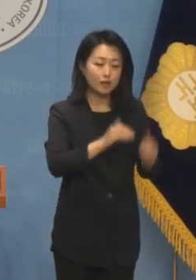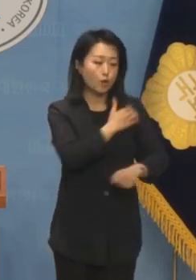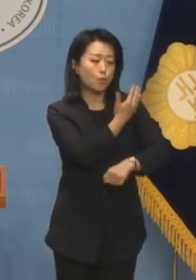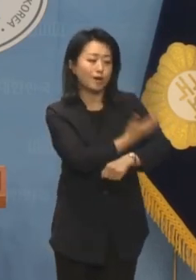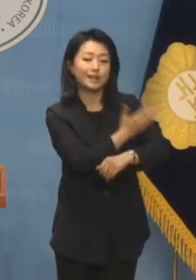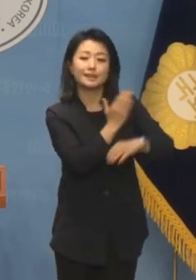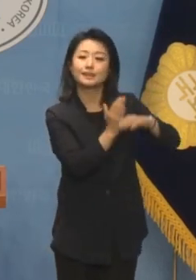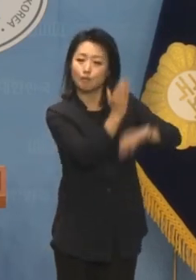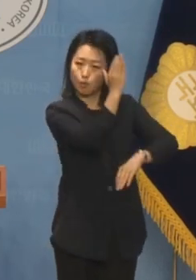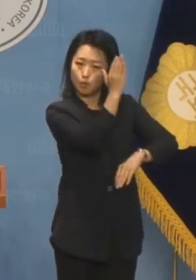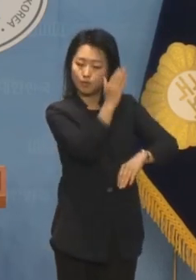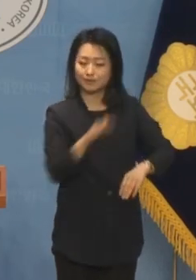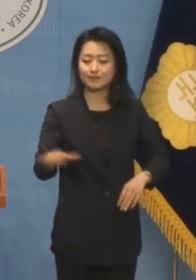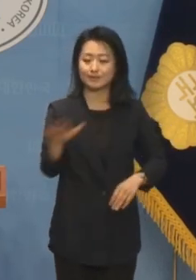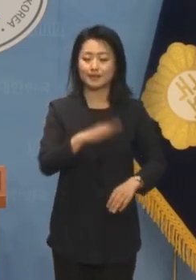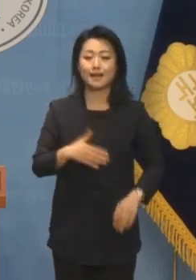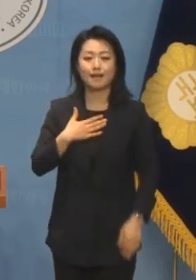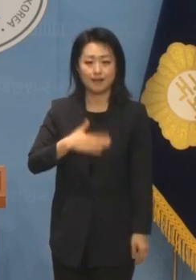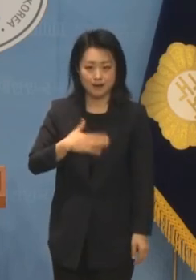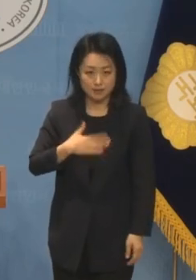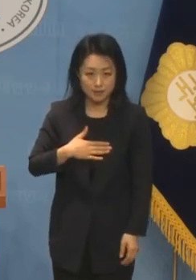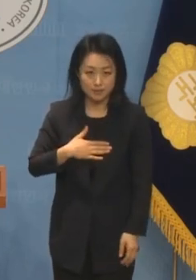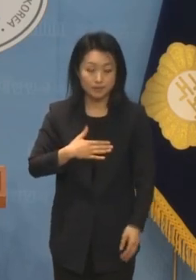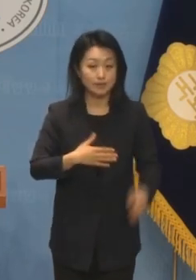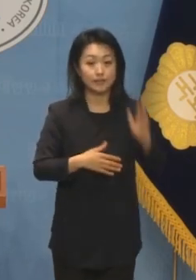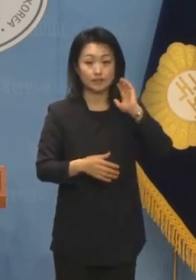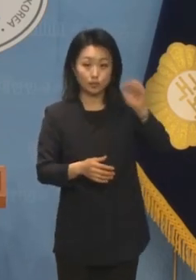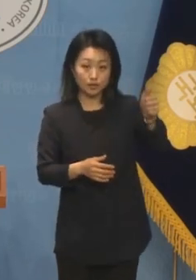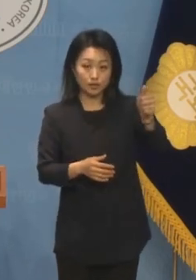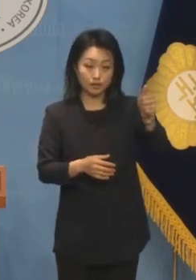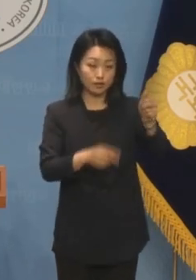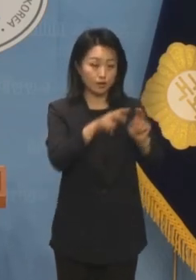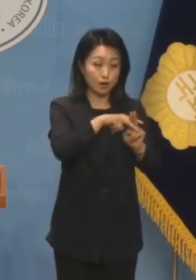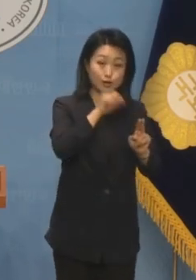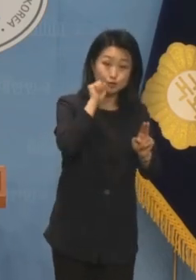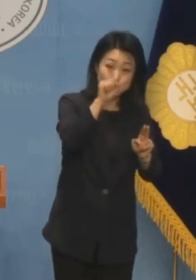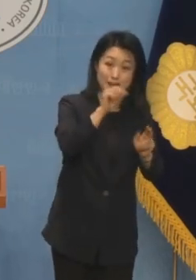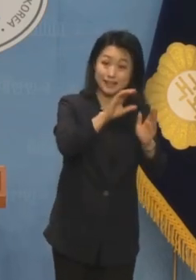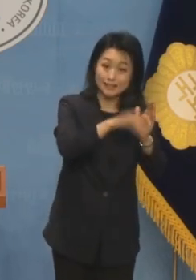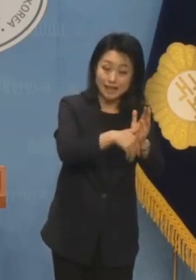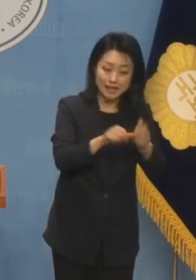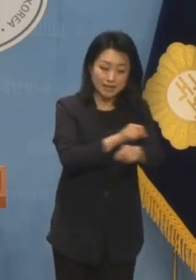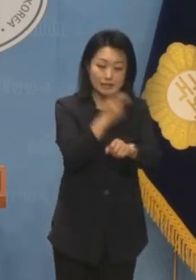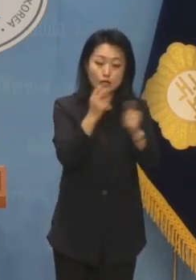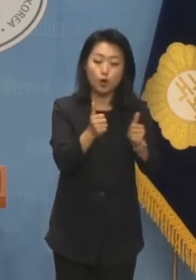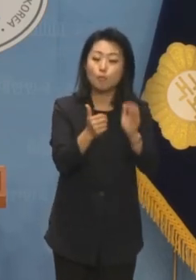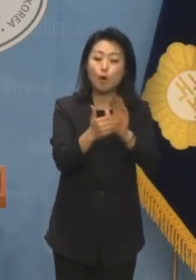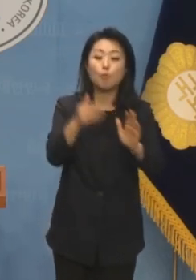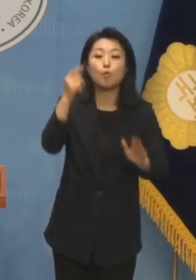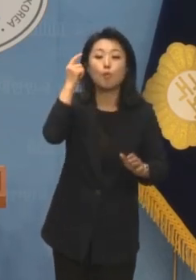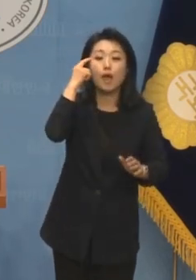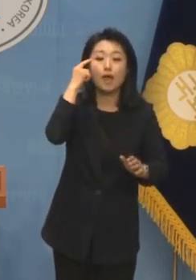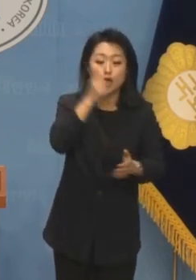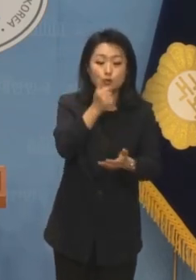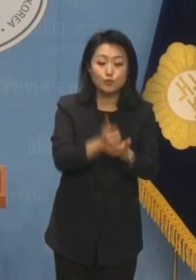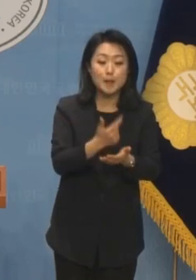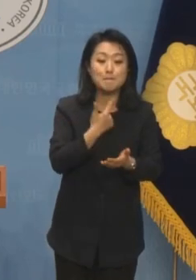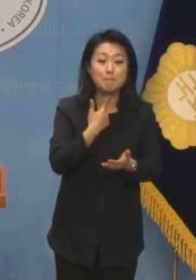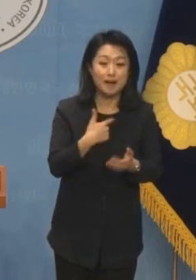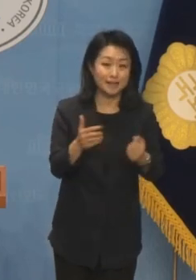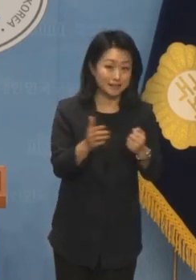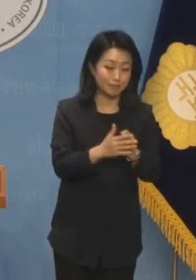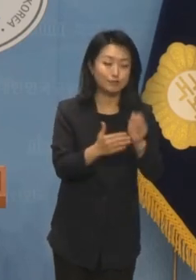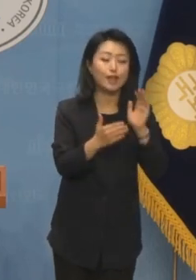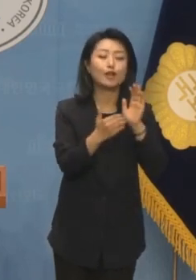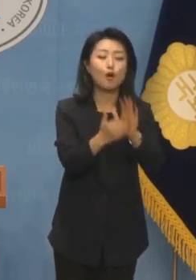있다는 사실을 다 압니다. 윤 대통령은 후보 시절 특검을 왜 거부합니까? 죄를 지었으니까 거부하는